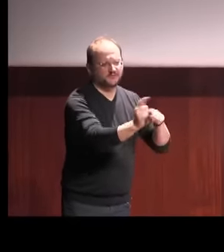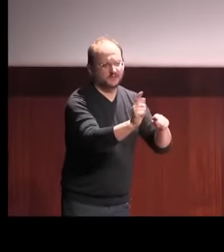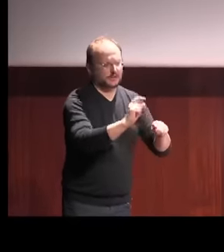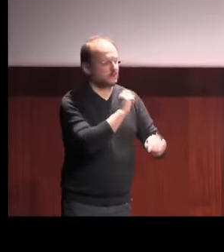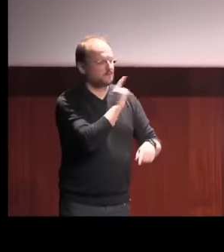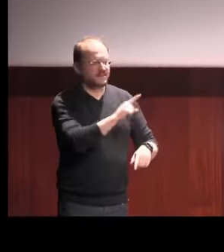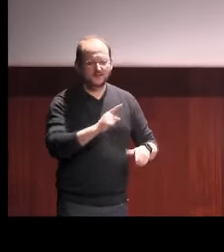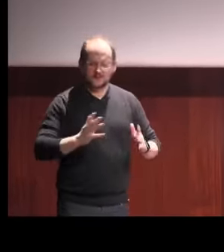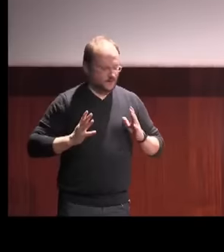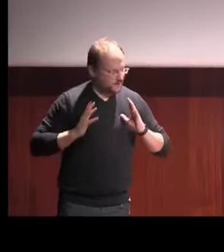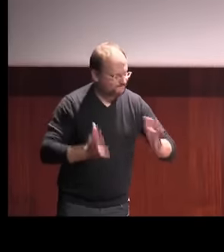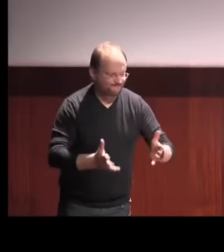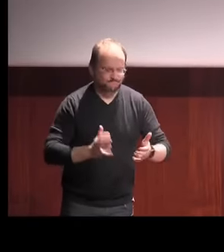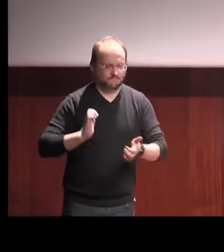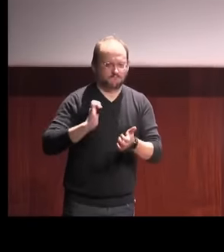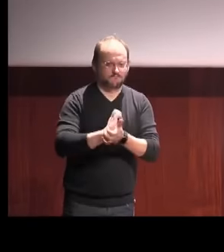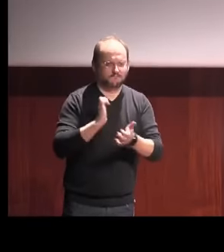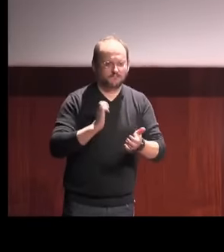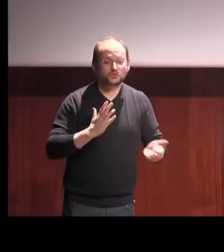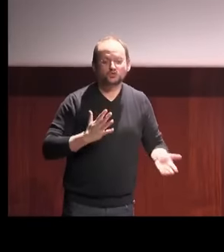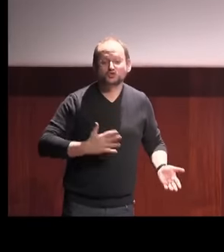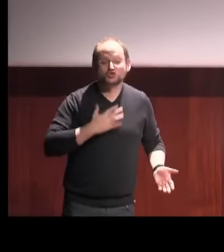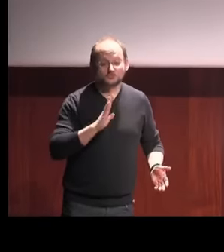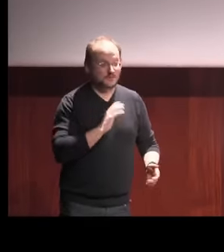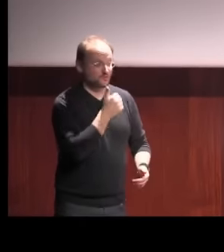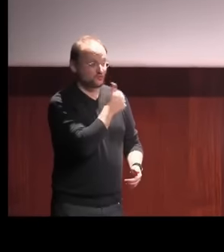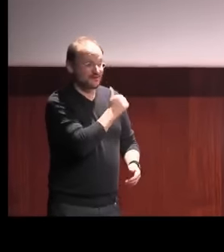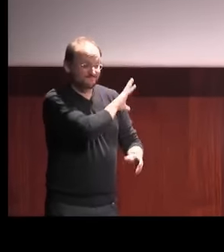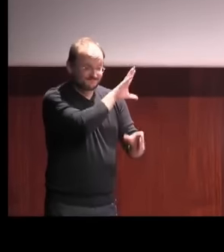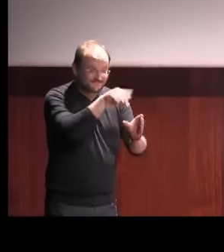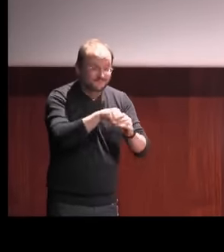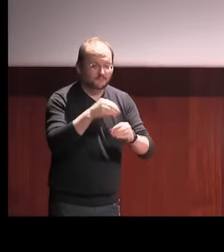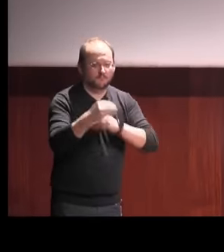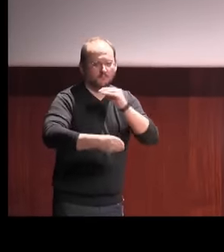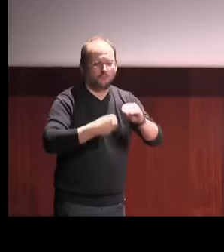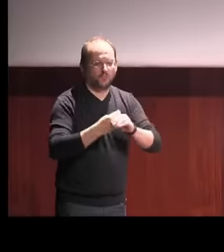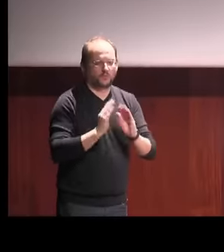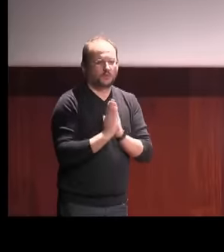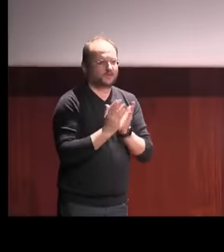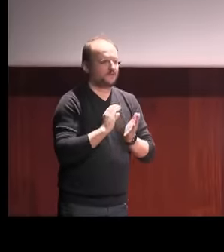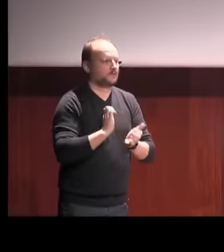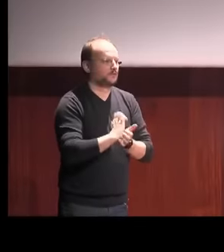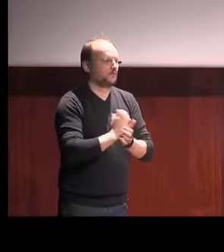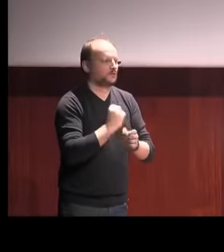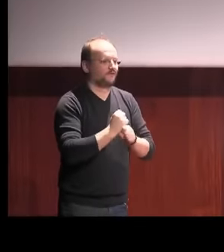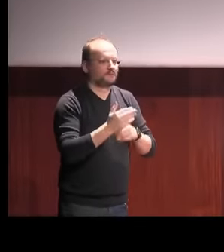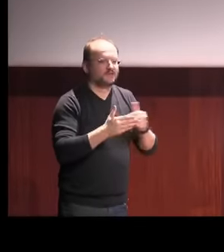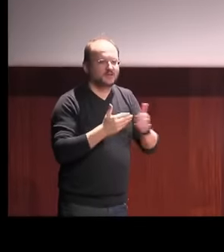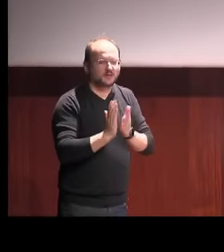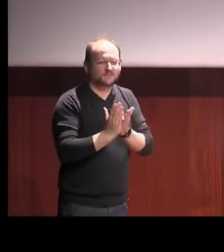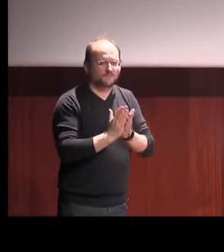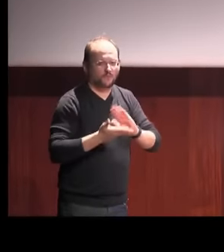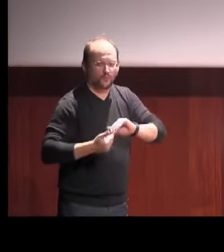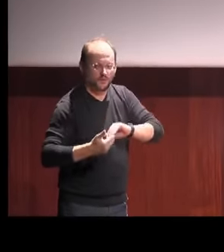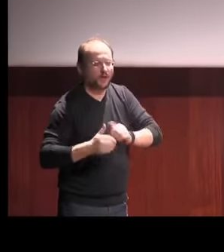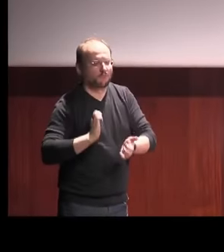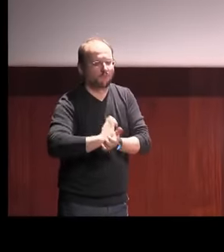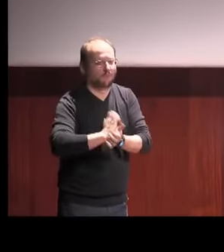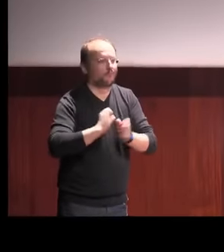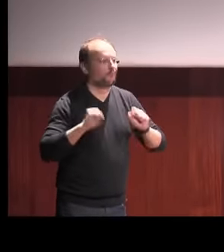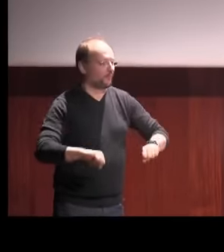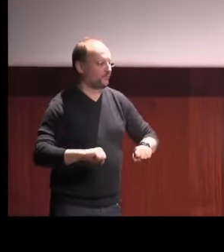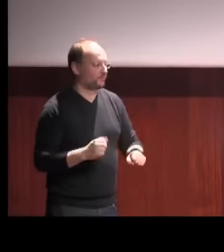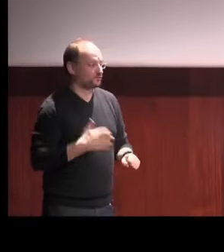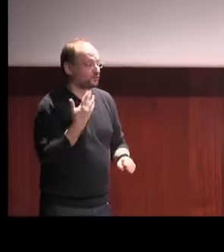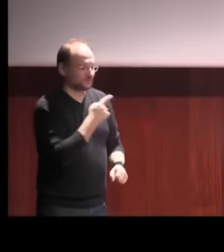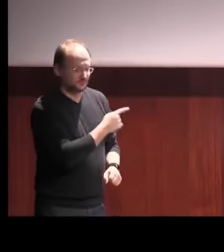d'écriture qui n'ont jamais abouti. Et Desloges a vraiment été jusqu'à la publication, et parce qu'il était, il